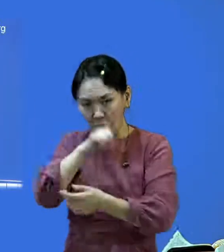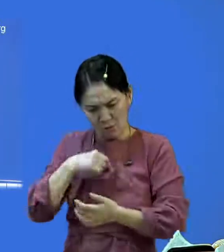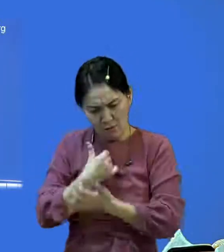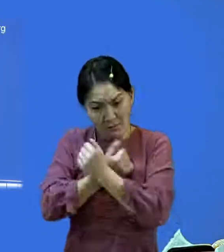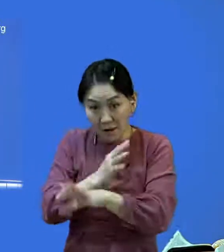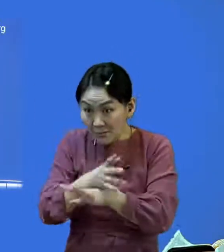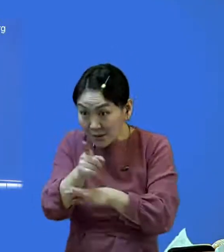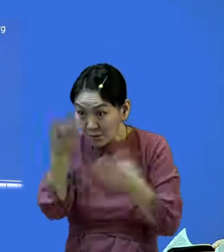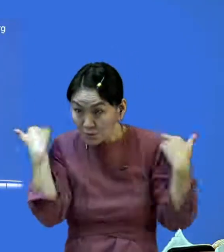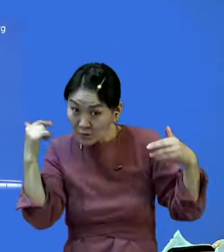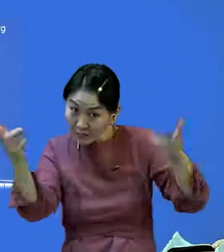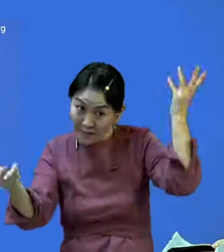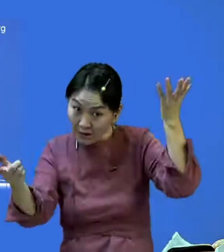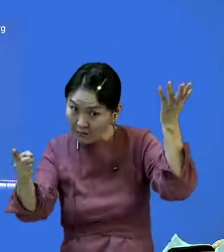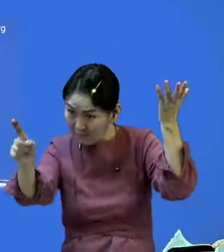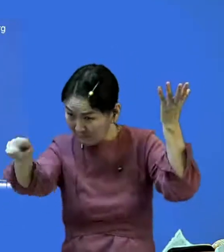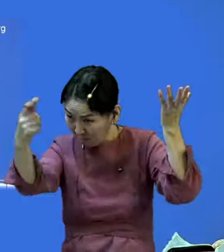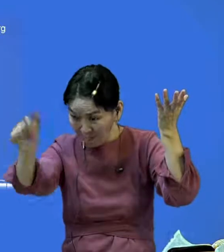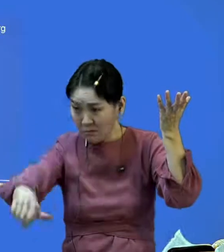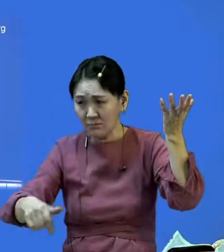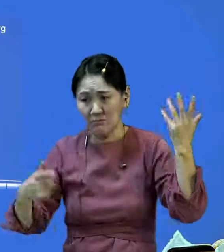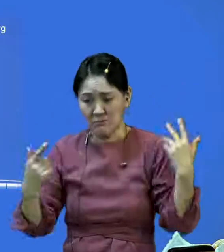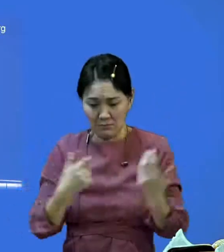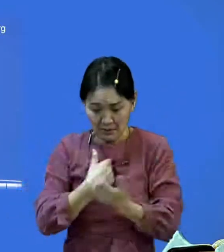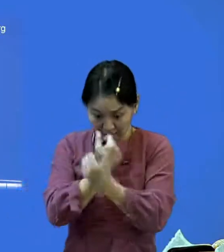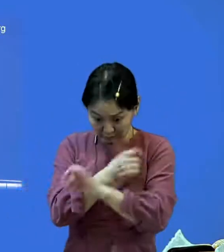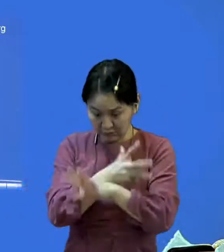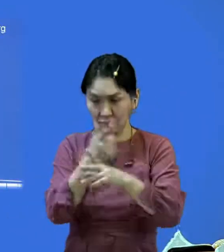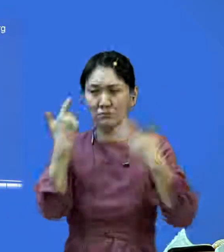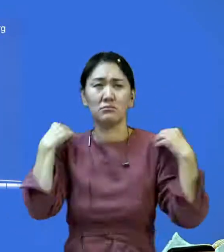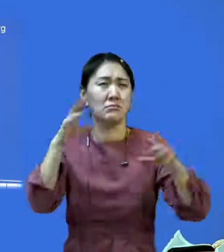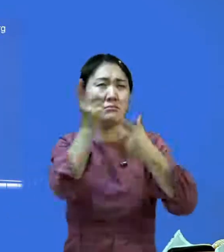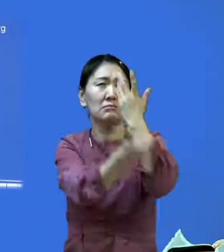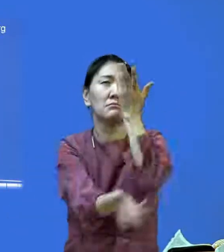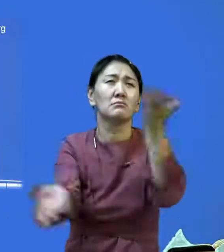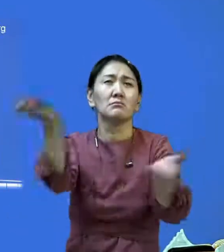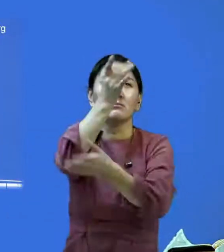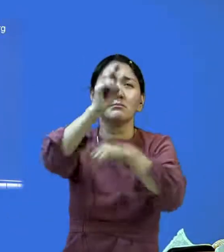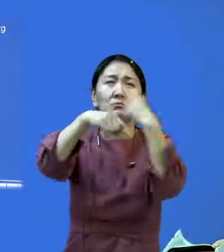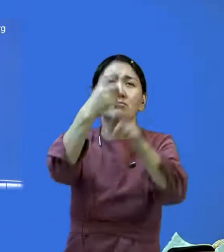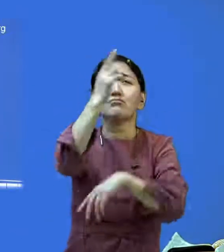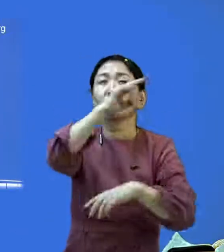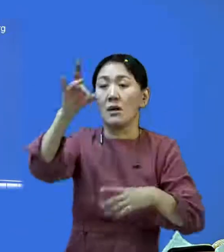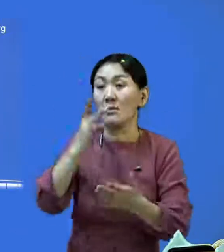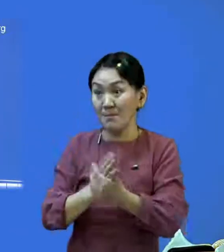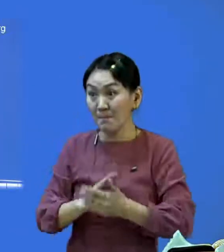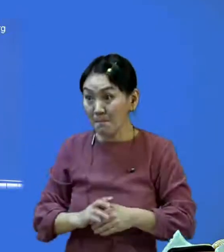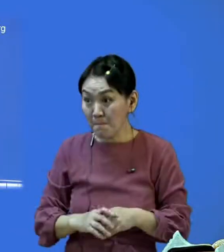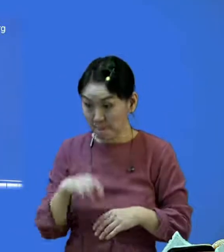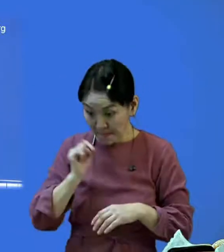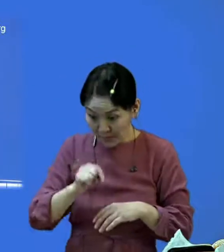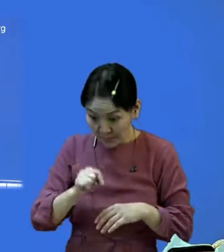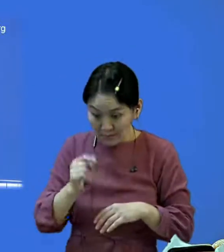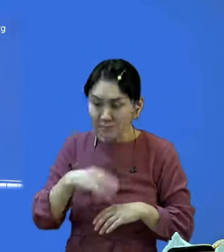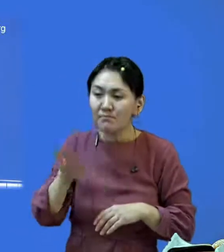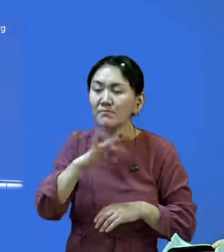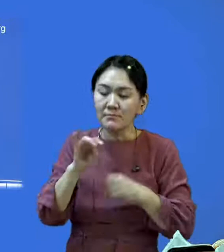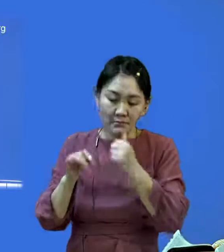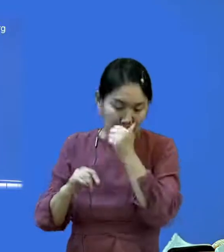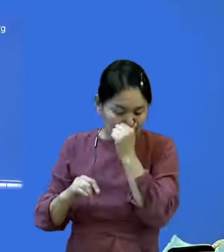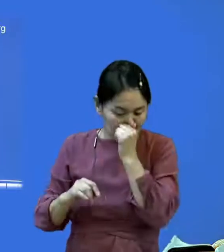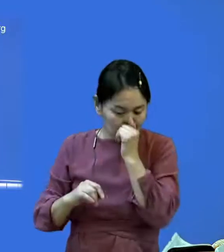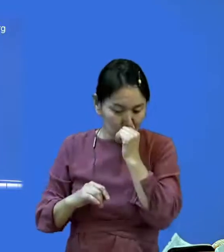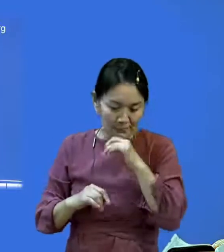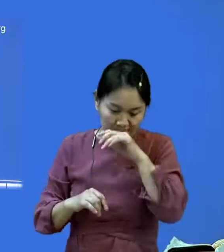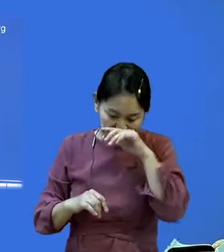Яг одоо бол бид бүхэн энэ ертөнцийнхээр амьдарч явах хугацаанд нөгөөл мах бодтойгоо амьдарч байгаа ч харин бидний сүнсний байр суурь бол Тэнгэр элч